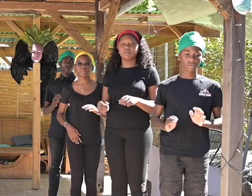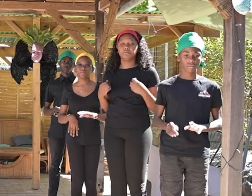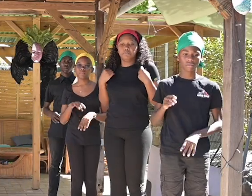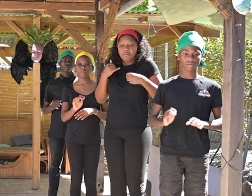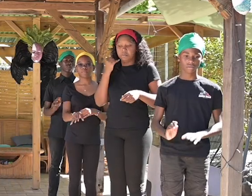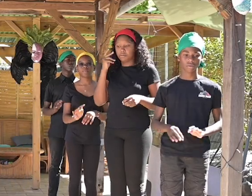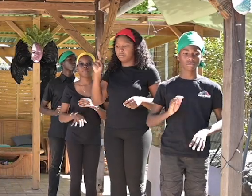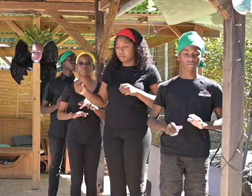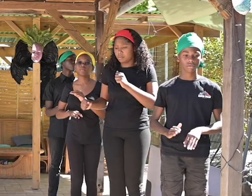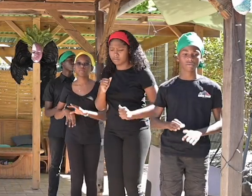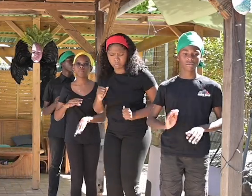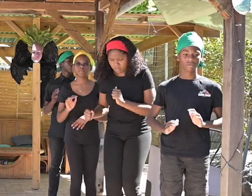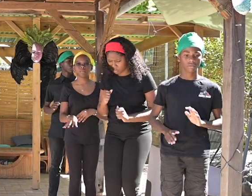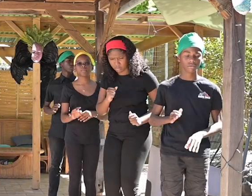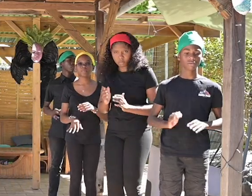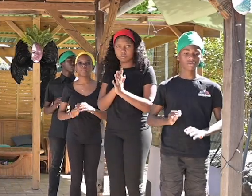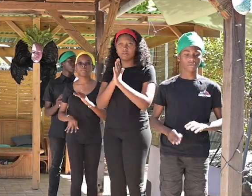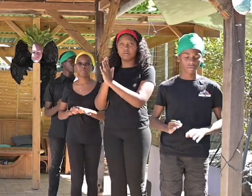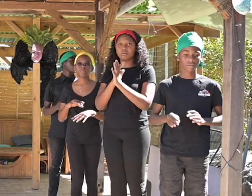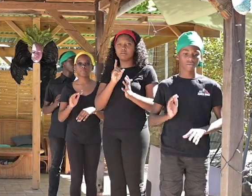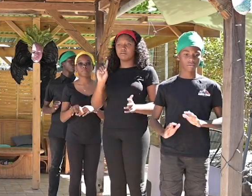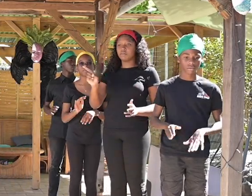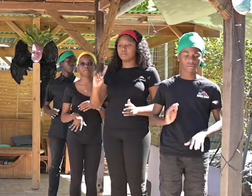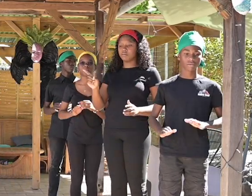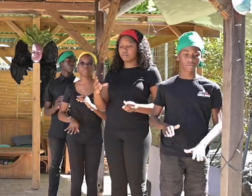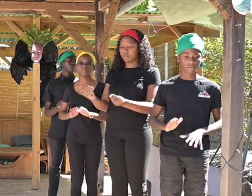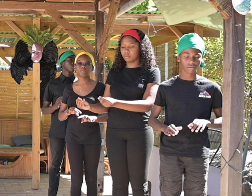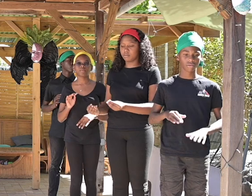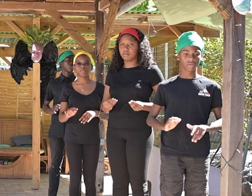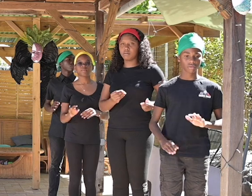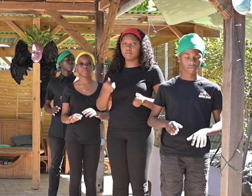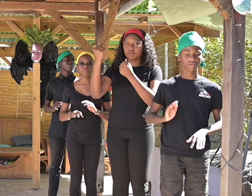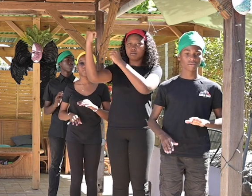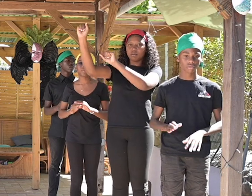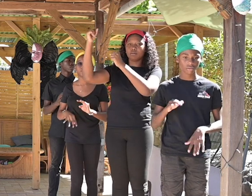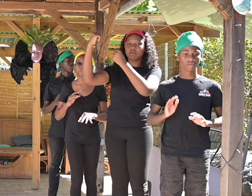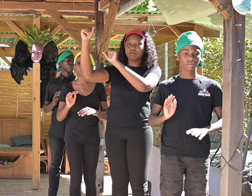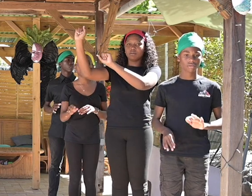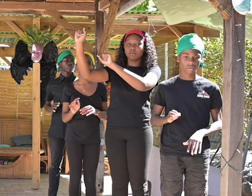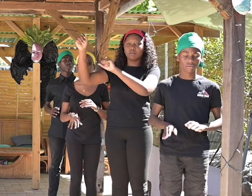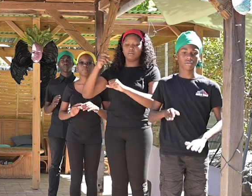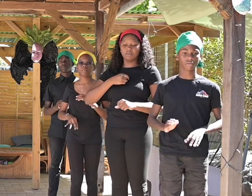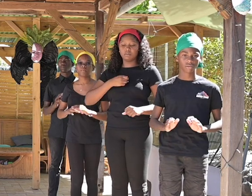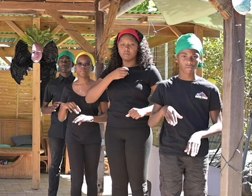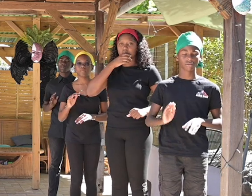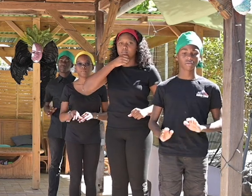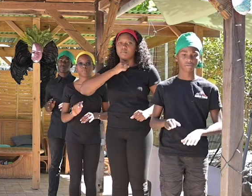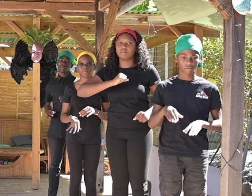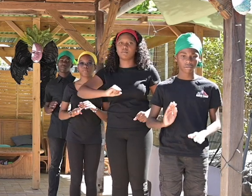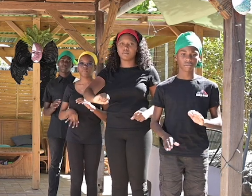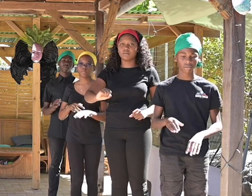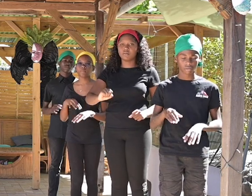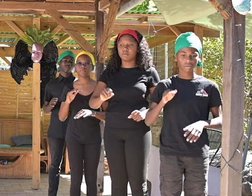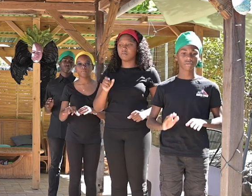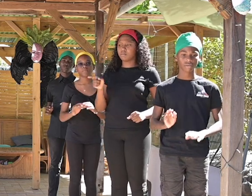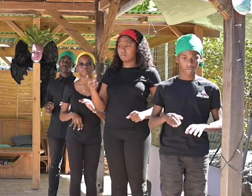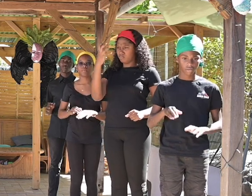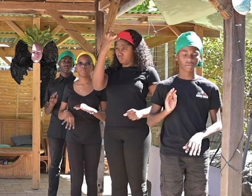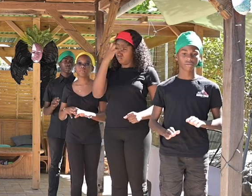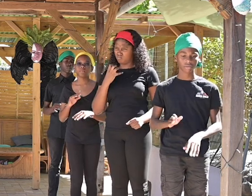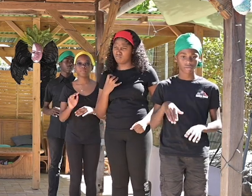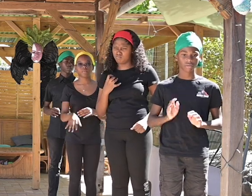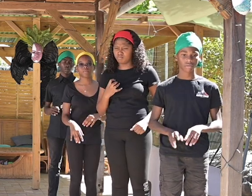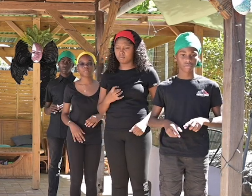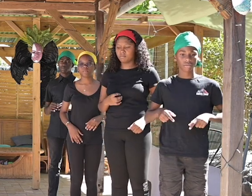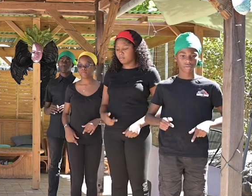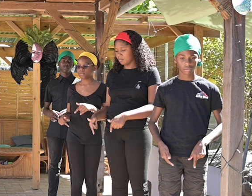qu'à peste. Ou gilet jaune, elle qu'à pépé, pas qu'on y caché. Peuple à l'effet fâché, pas sûr, j'allais se mâcher. Ou pas ni pompite, c'est même les personnes âgées. Mais